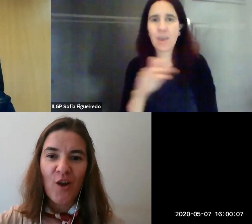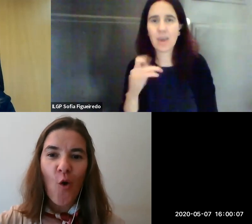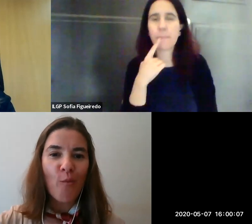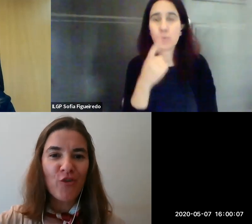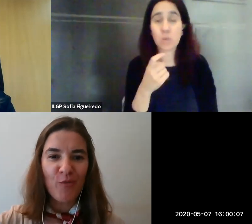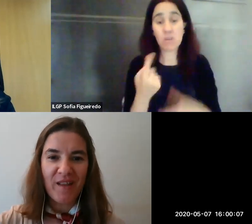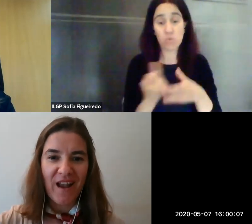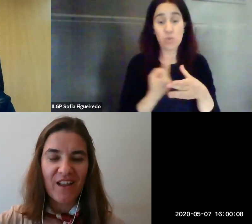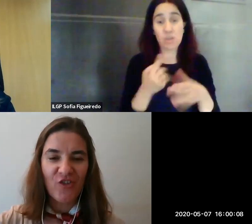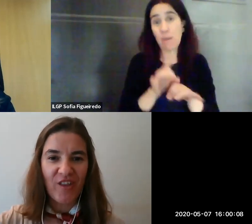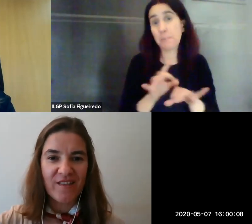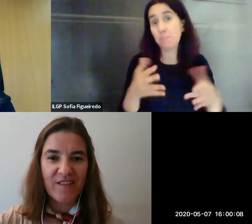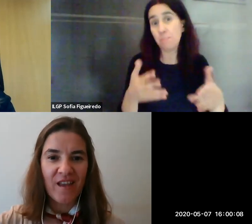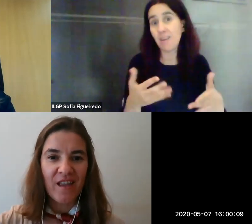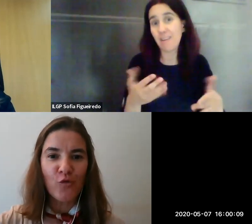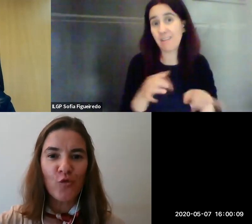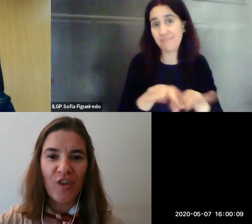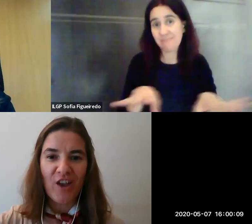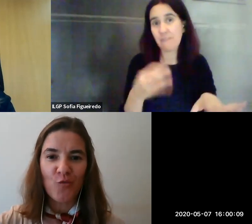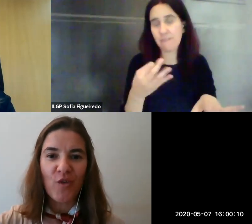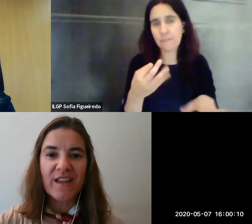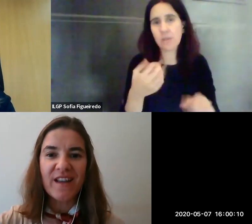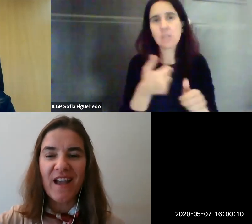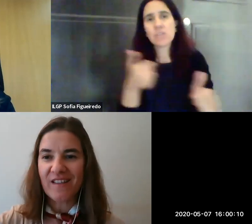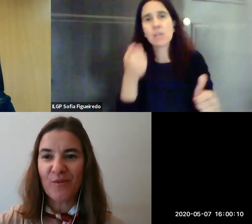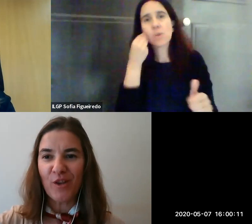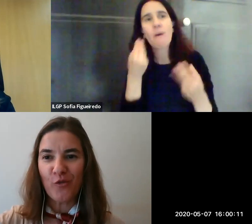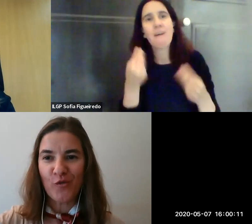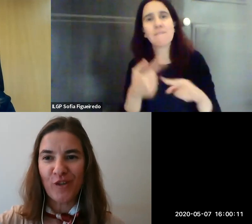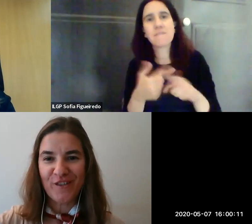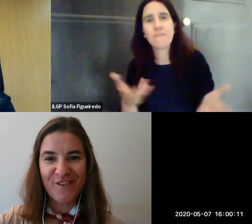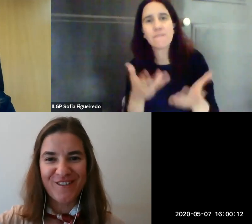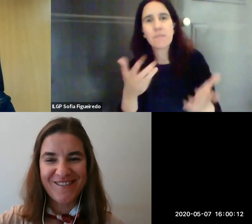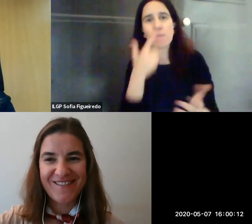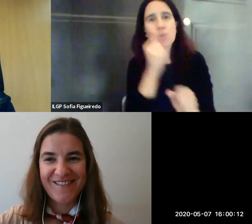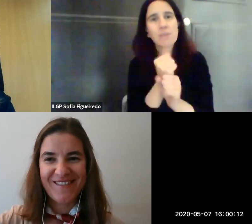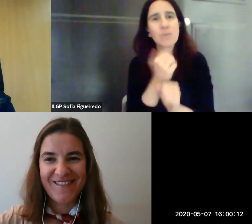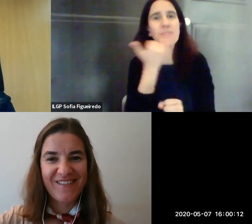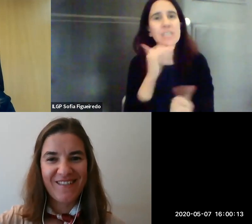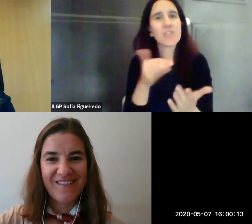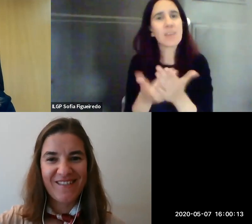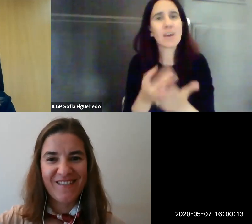epidemia, como inspirar à distância entusiasmo e criar trabalhadores felizes?